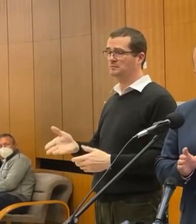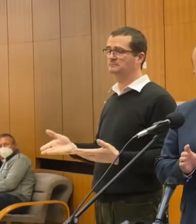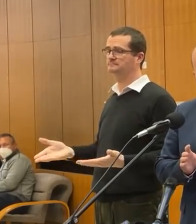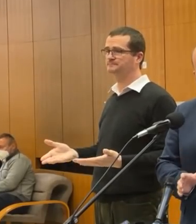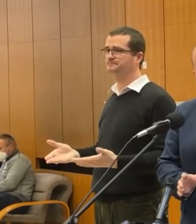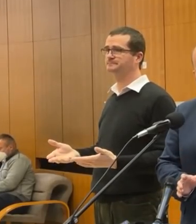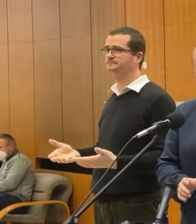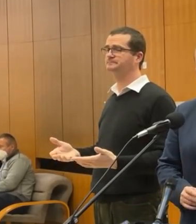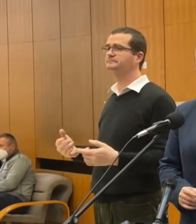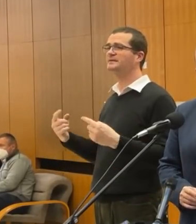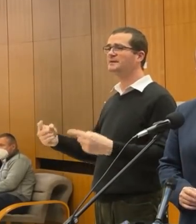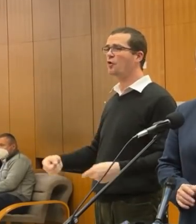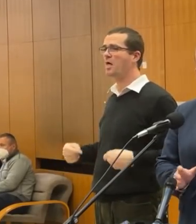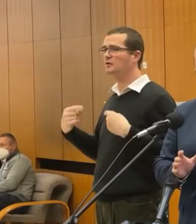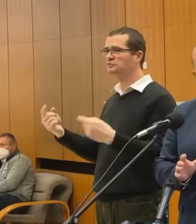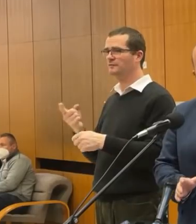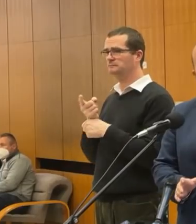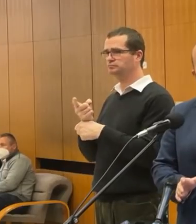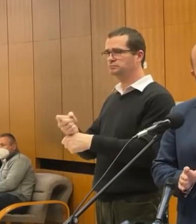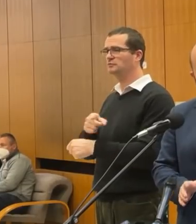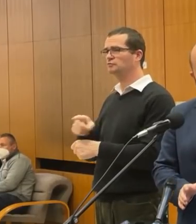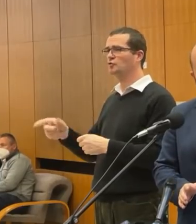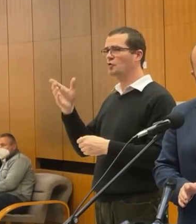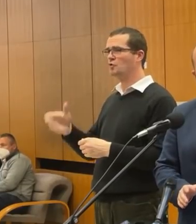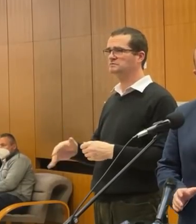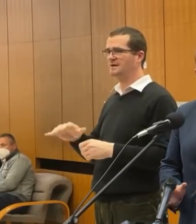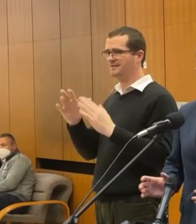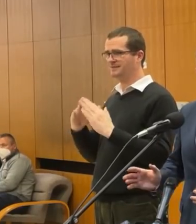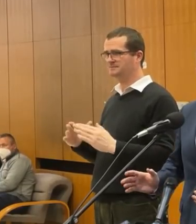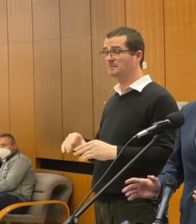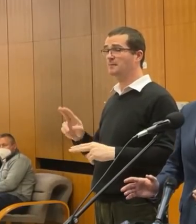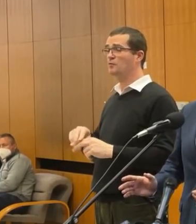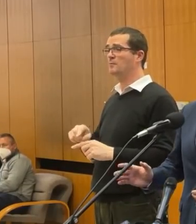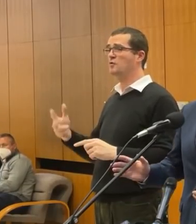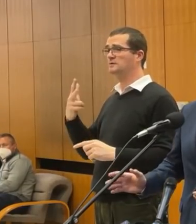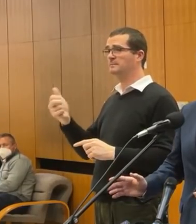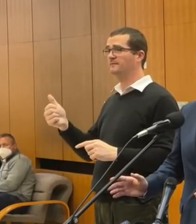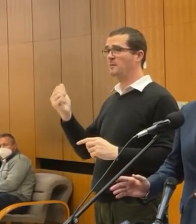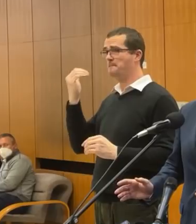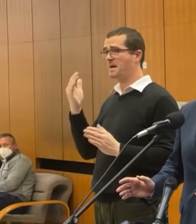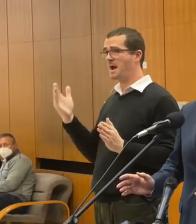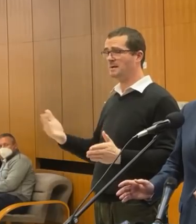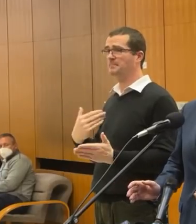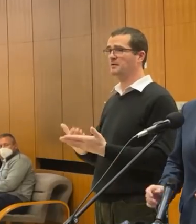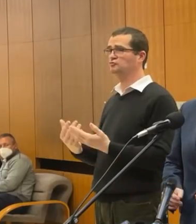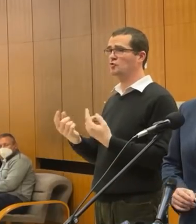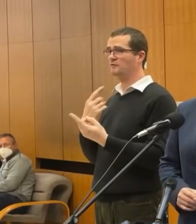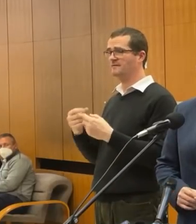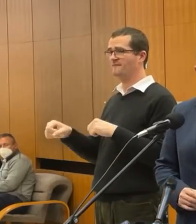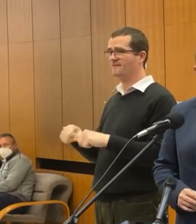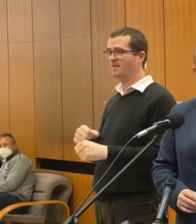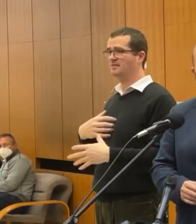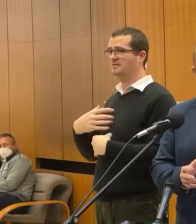Čiže kolesové bojové obrnené vozidlá do 31.12. Následne do 31.3. by som mal predložiť na rokovanie